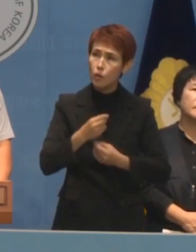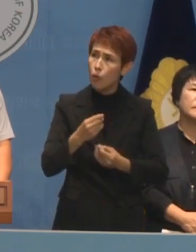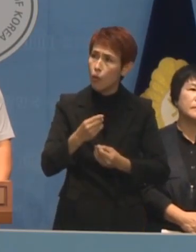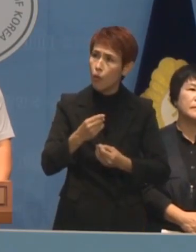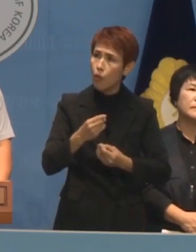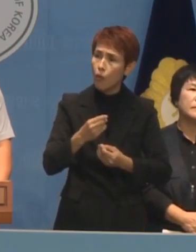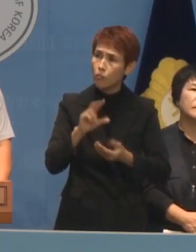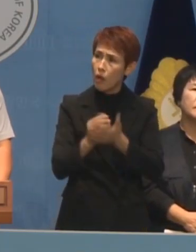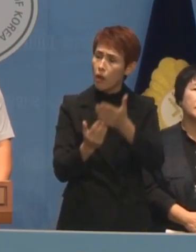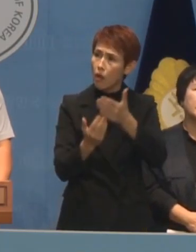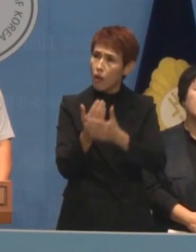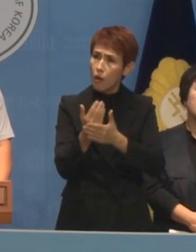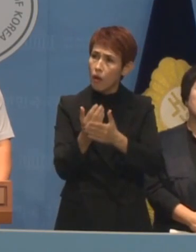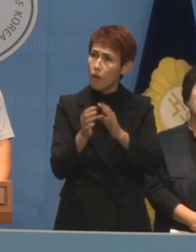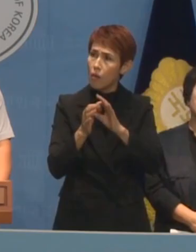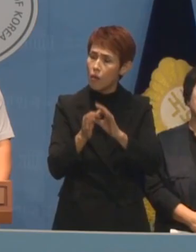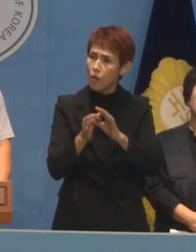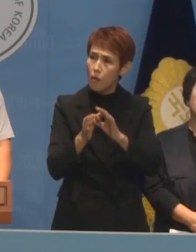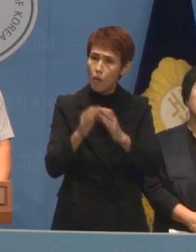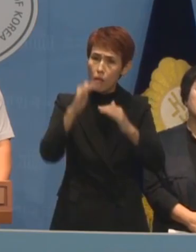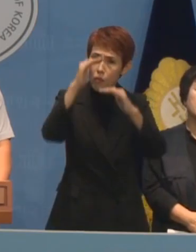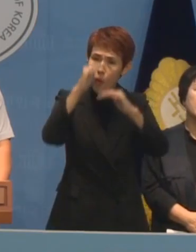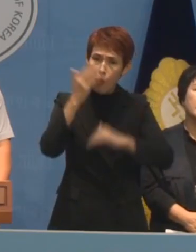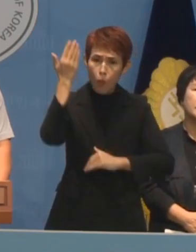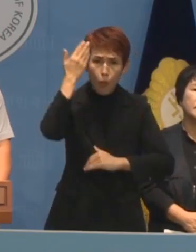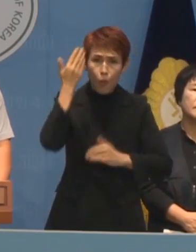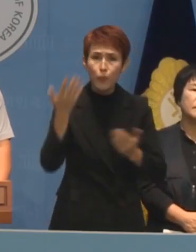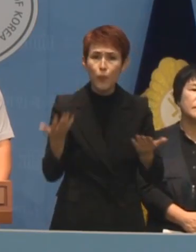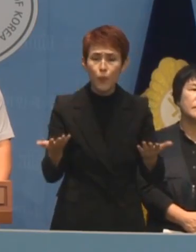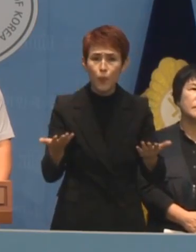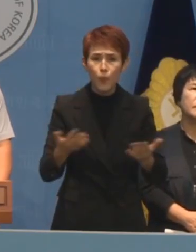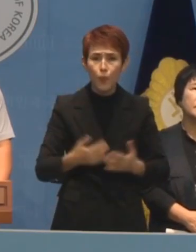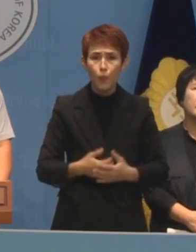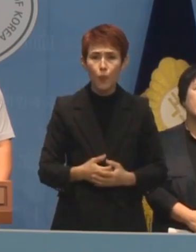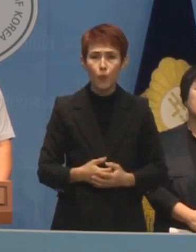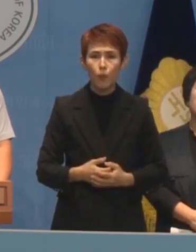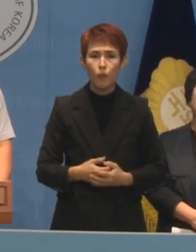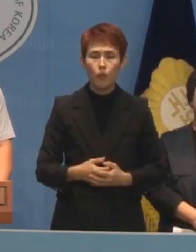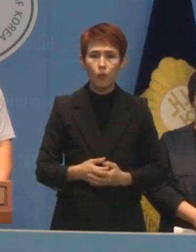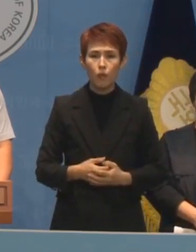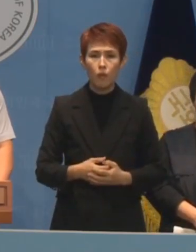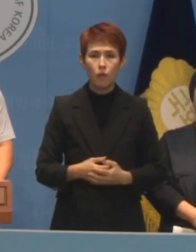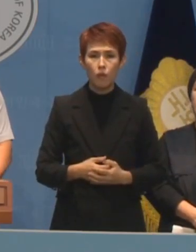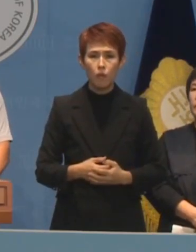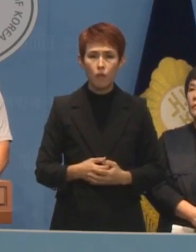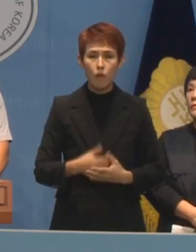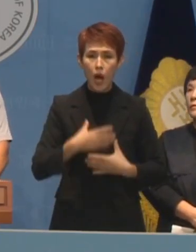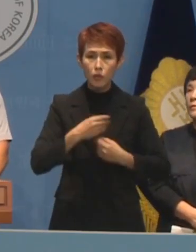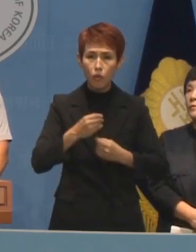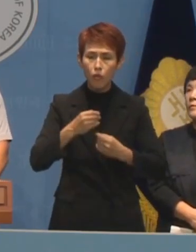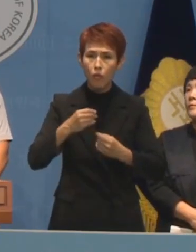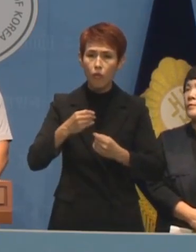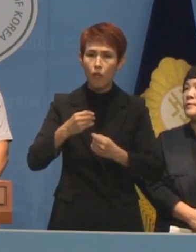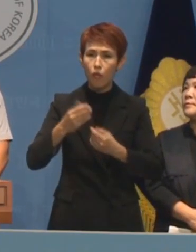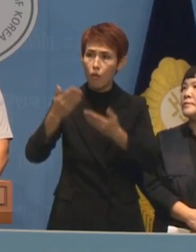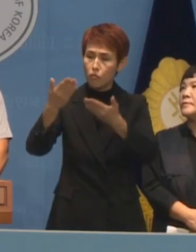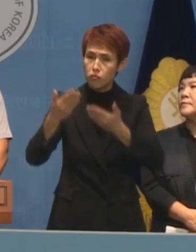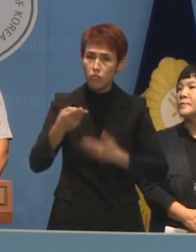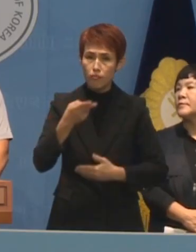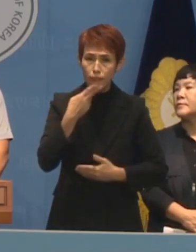가능한 중대재해에 대한 지식이 부족한 상태입니다. 때문에 제대로 된 안전조치 없이 작업을 하면